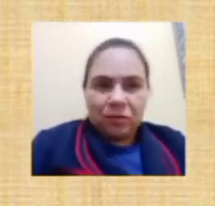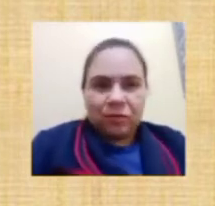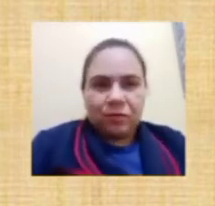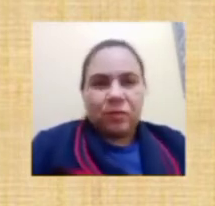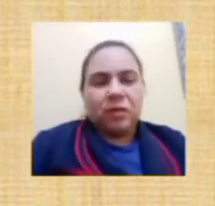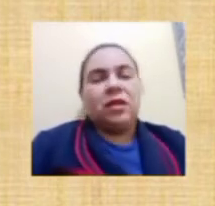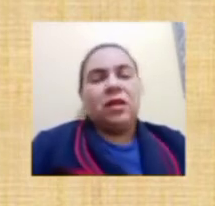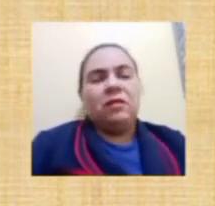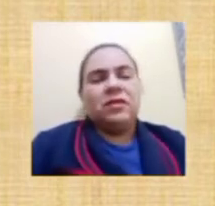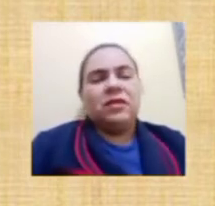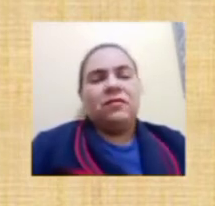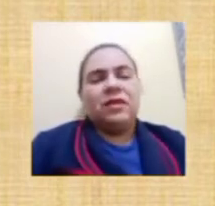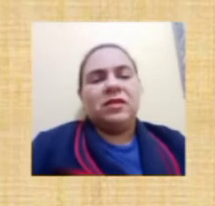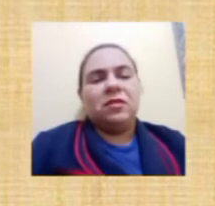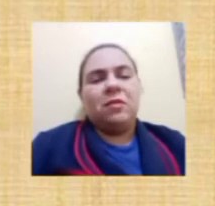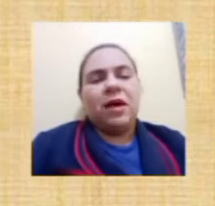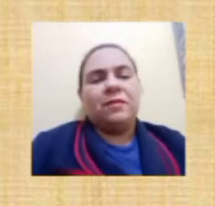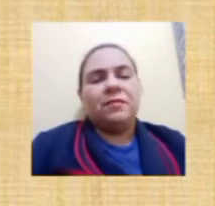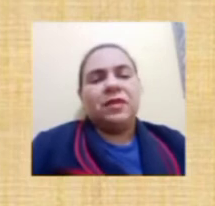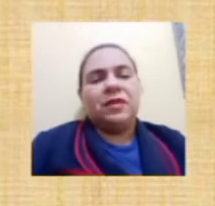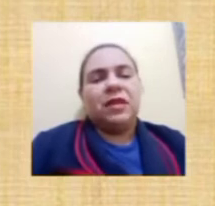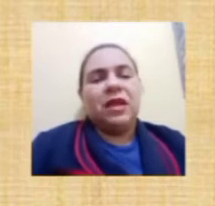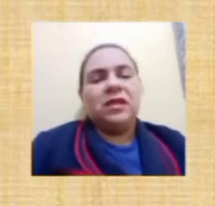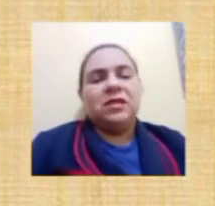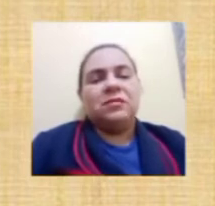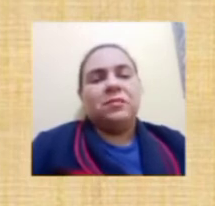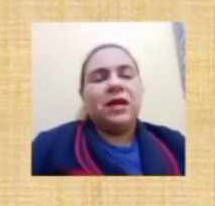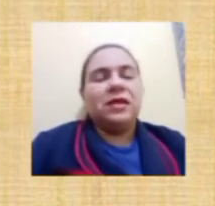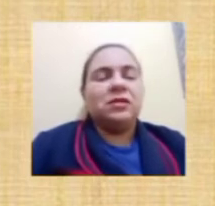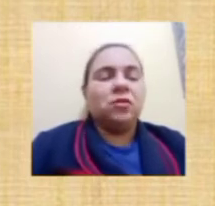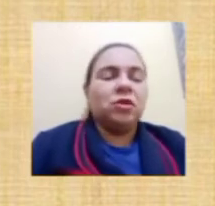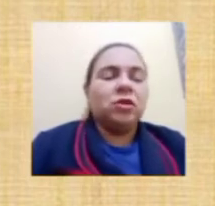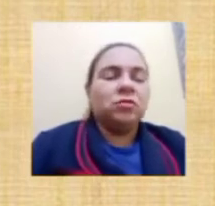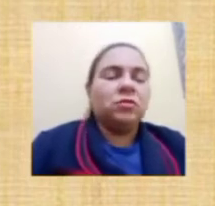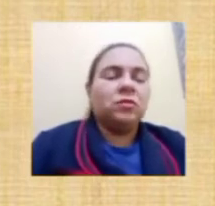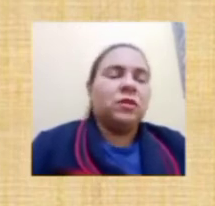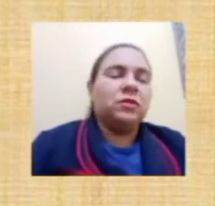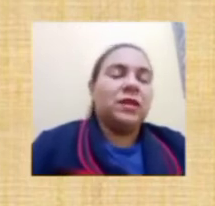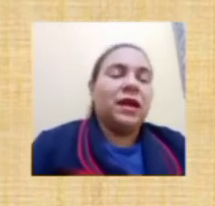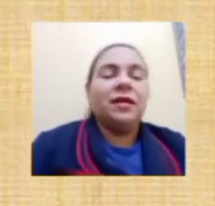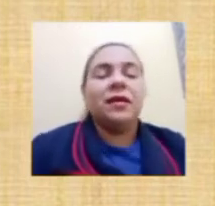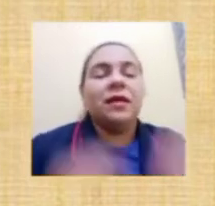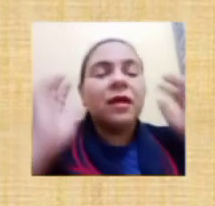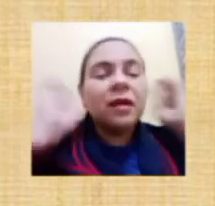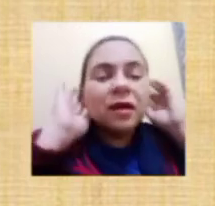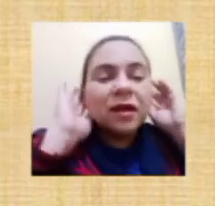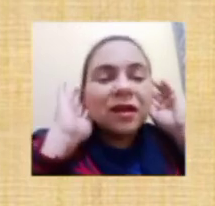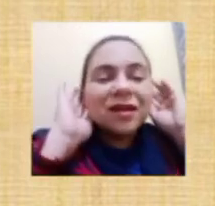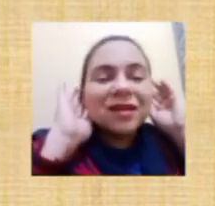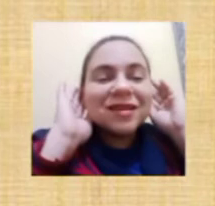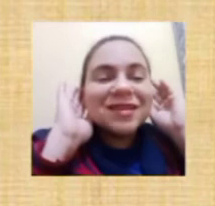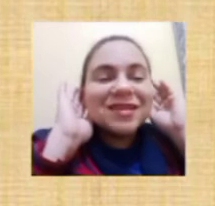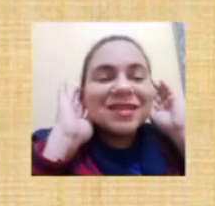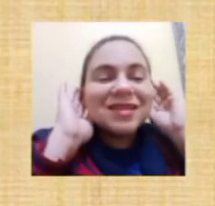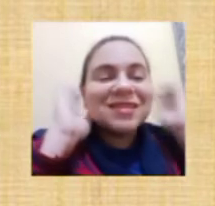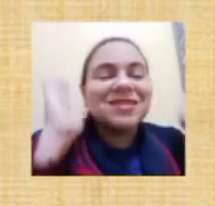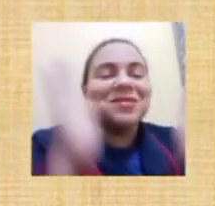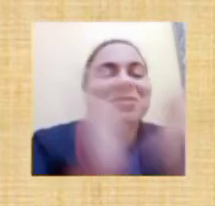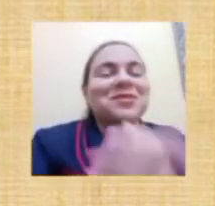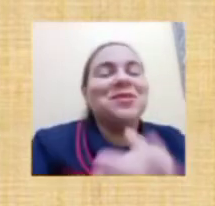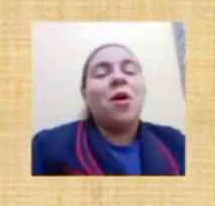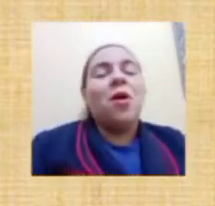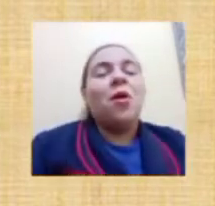mais 8, mais 15. Essa aí tá bem simples, né? Bem fácil, porque